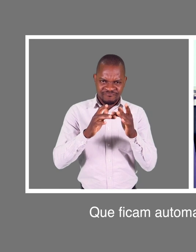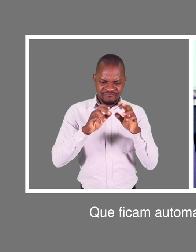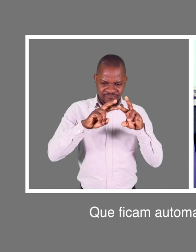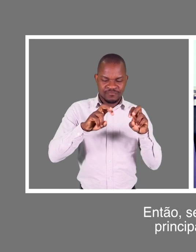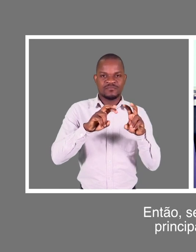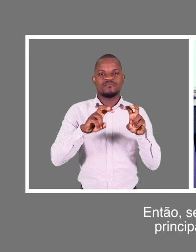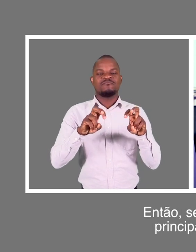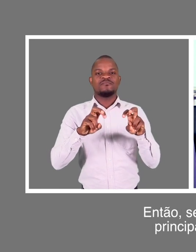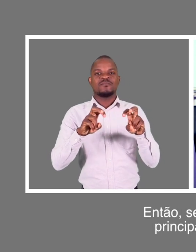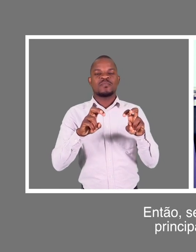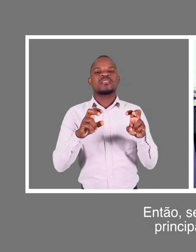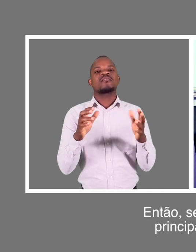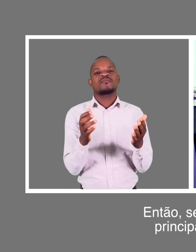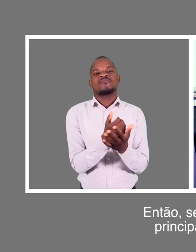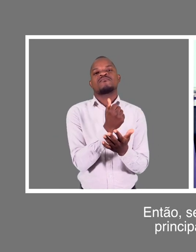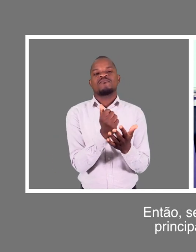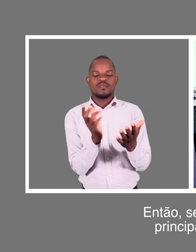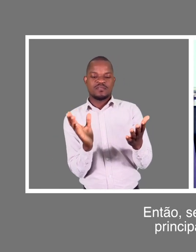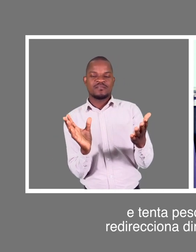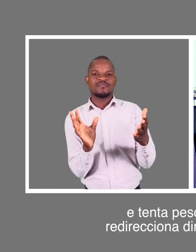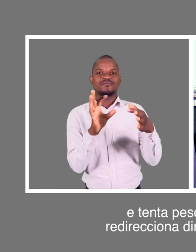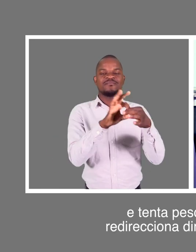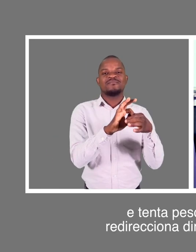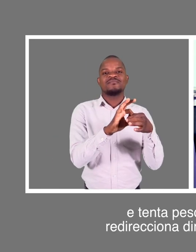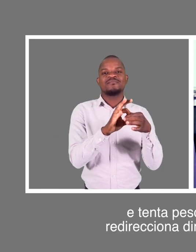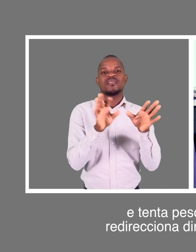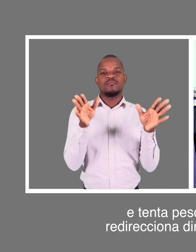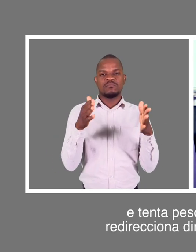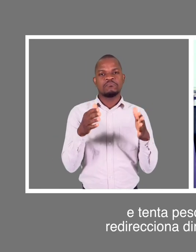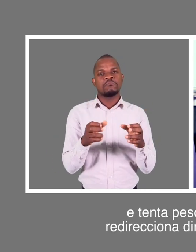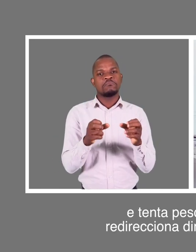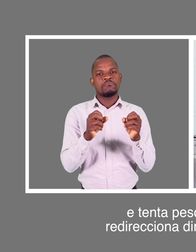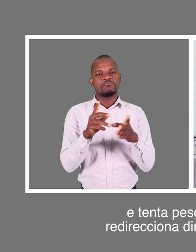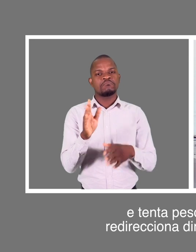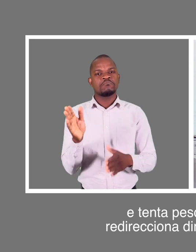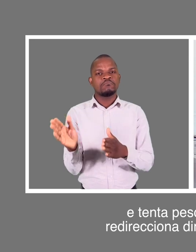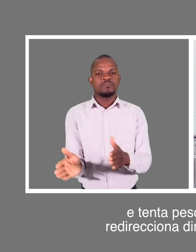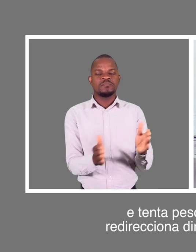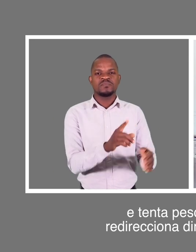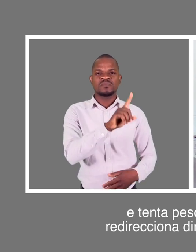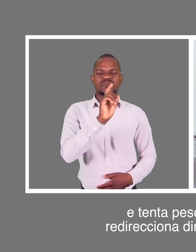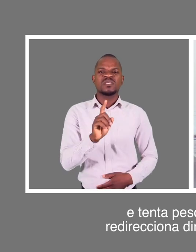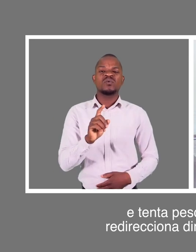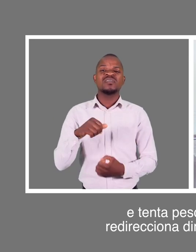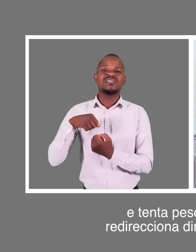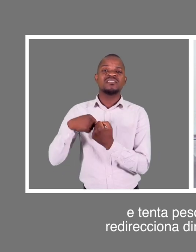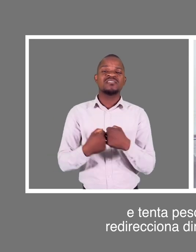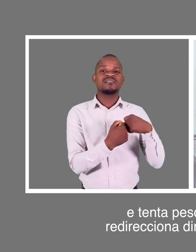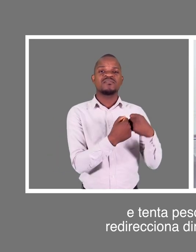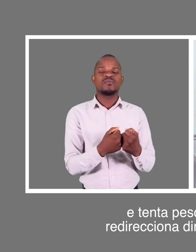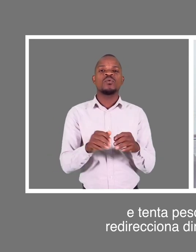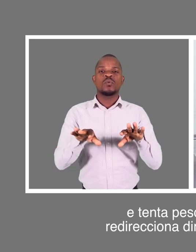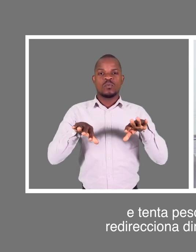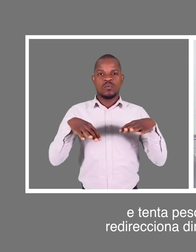disponíveis na Google. Então, se alguém entra na Google, precisamente nesses tempos, e tenta pesquisar um certo produto, ele liga